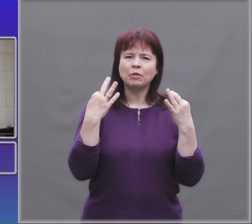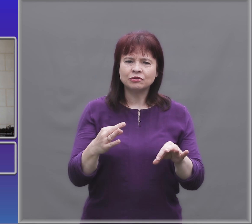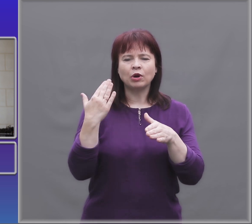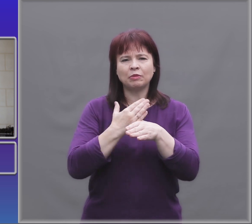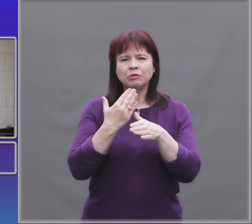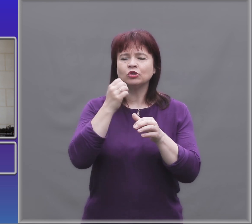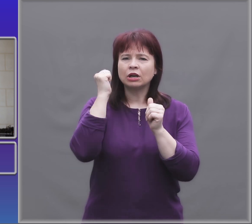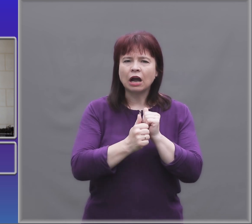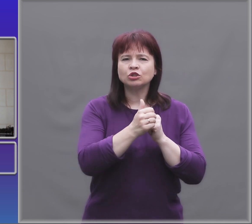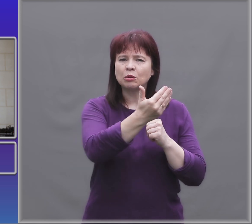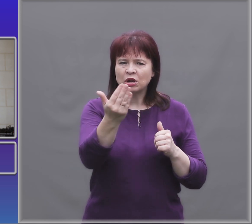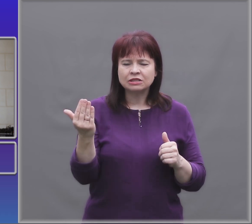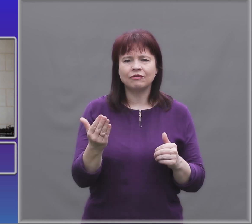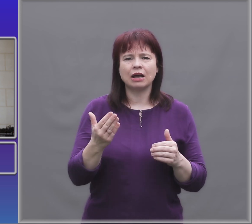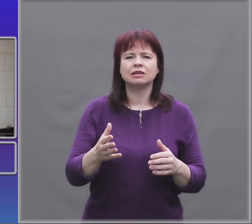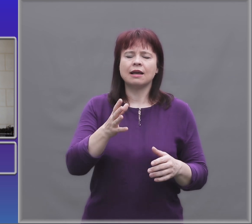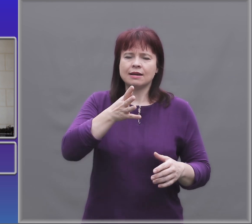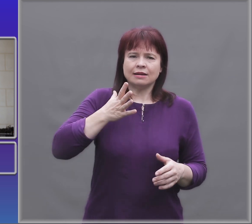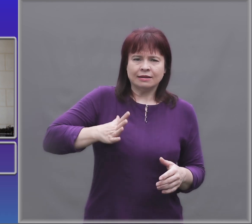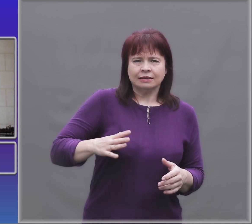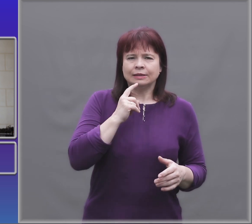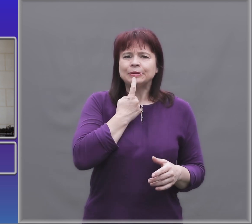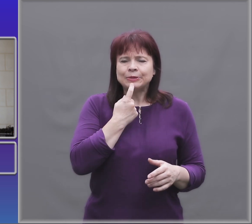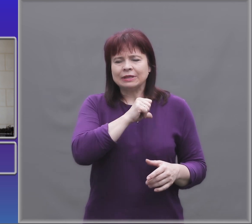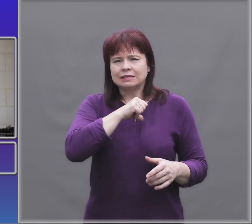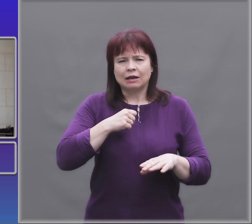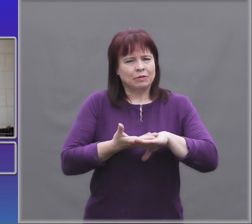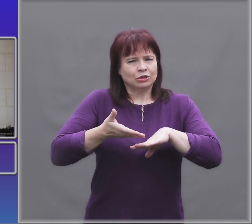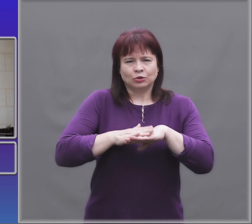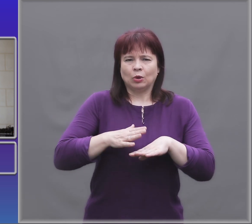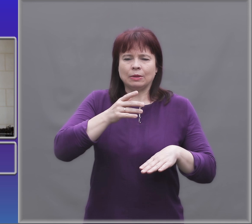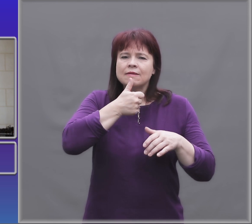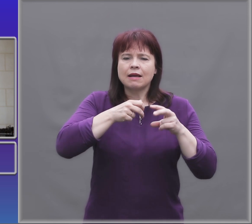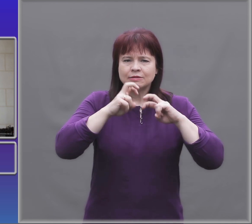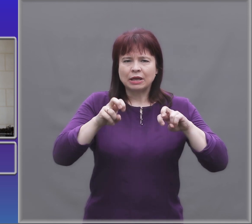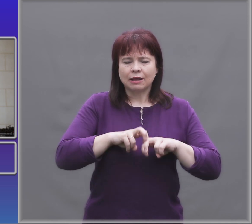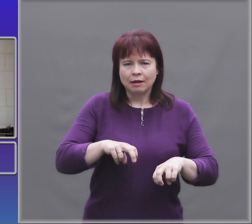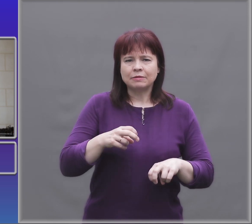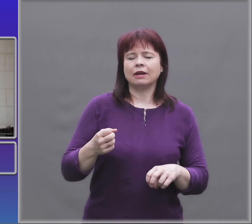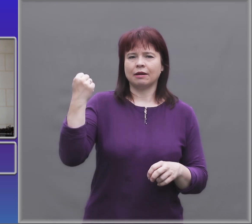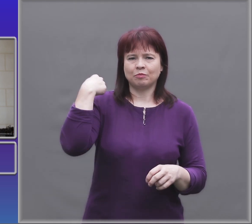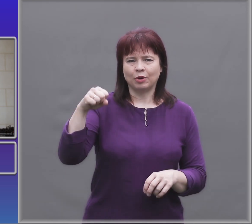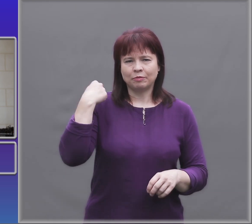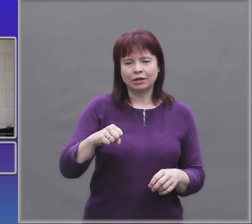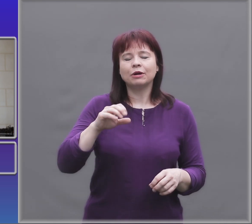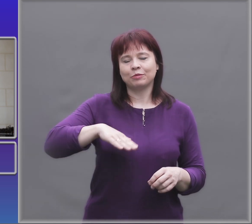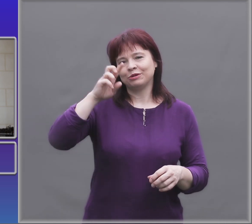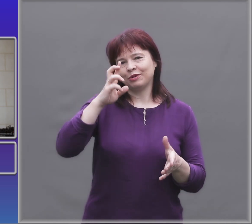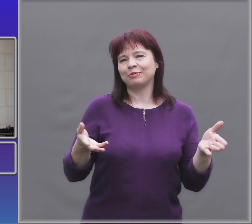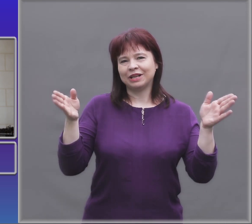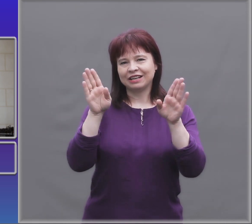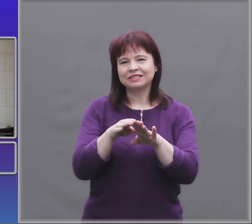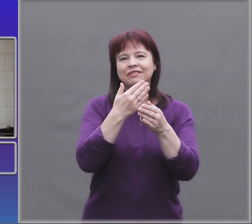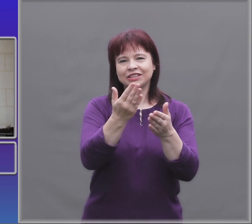позволит и поможет вам каждому пройти самое сложное испытание и подняться победителями пусть бог благословит